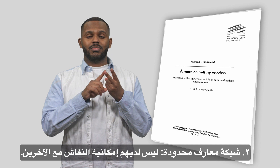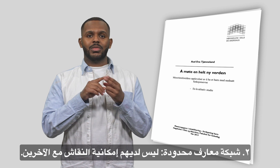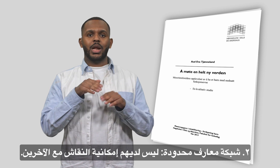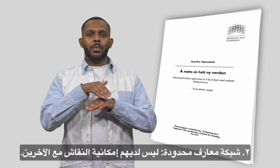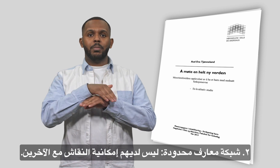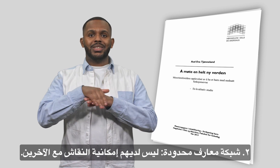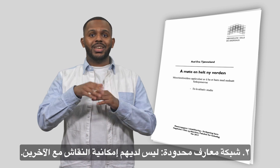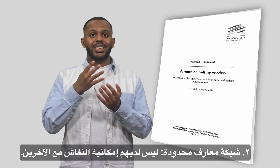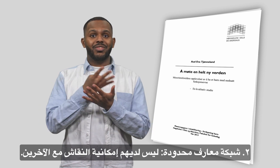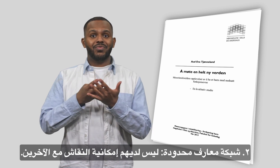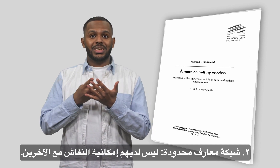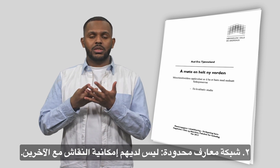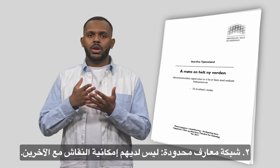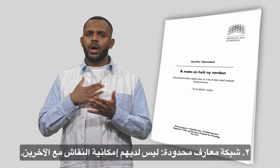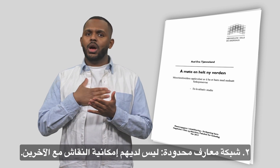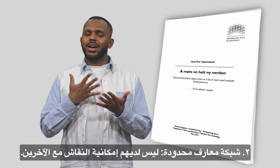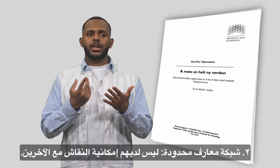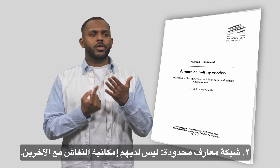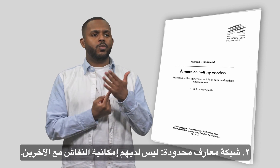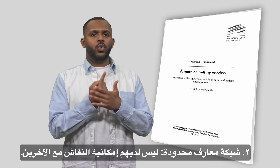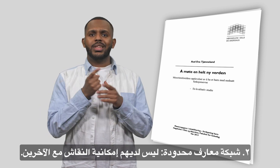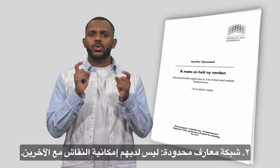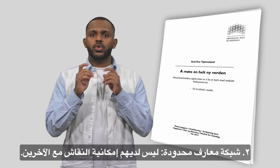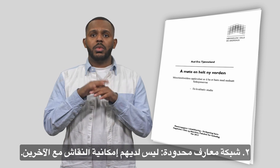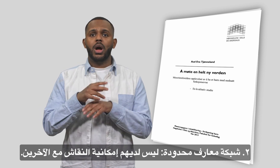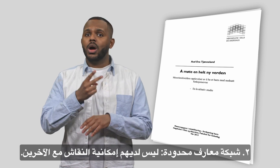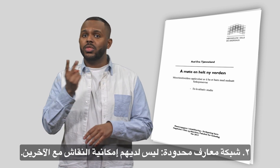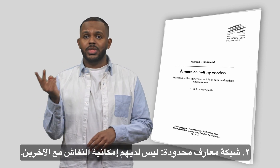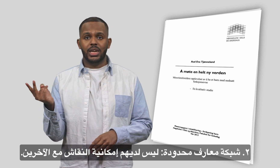ثانياً، شبكة معارف محدودة، ليس لديهم إمكانية النقاش مع الآخرين.